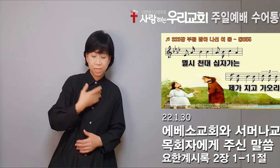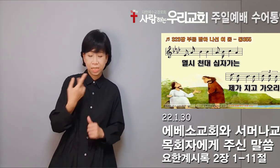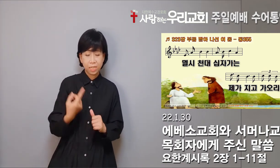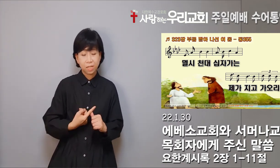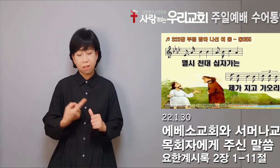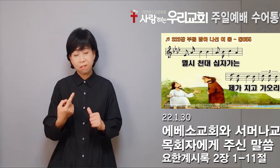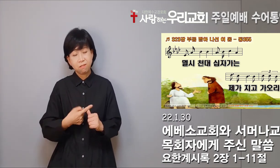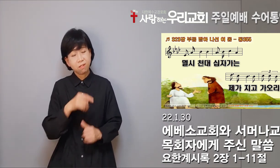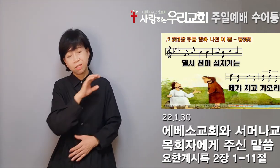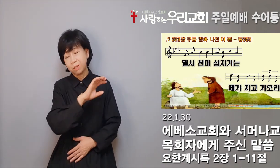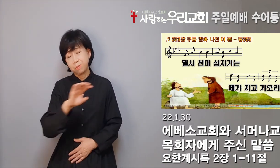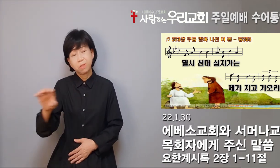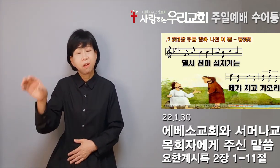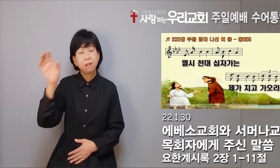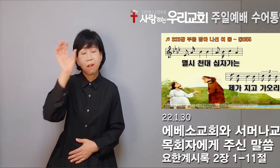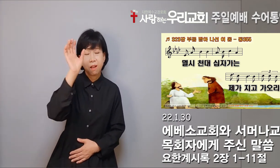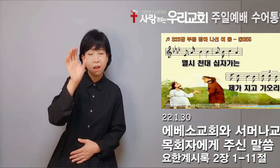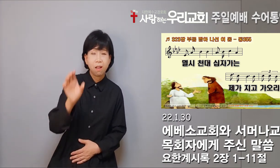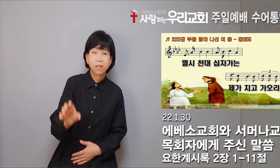멸시천대